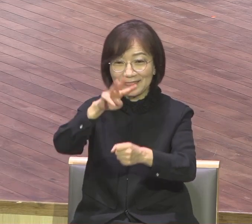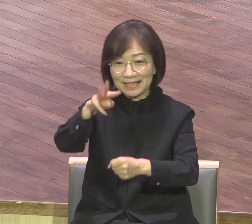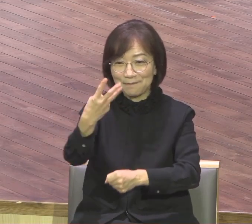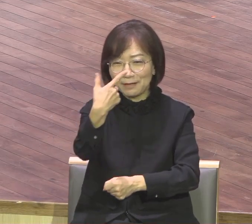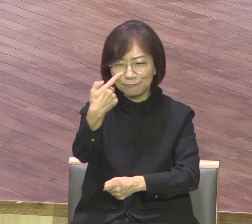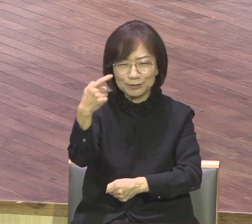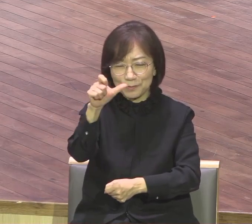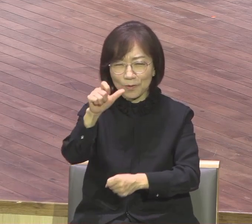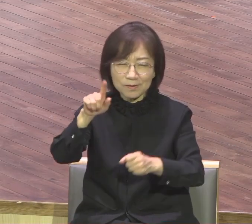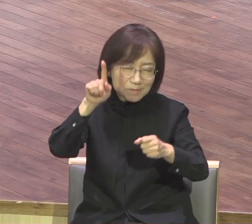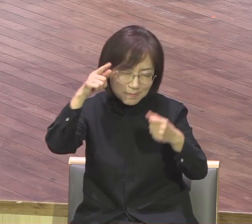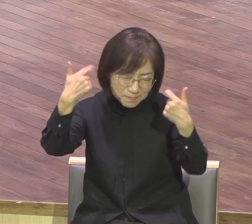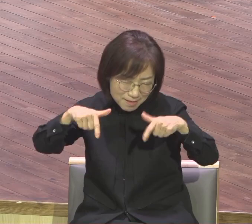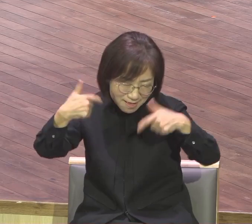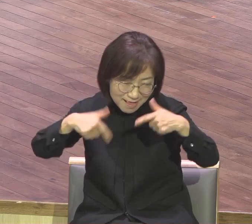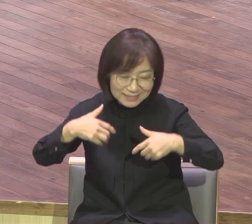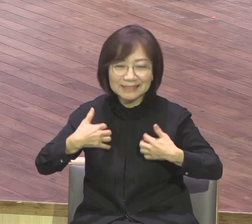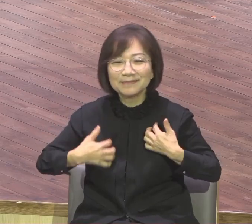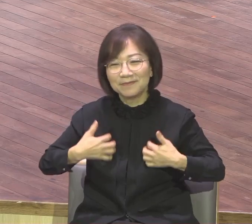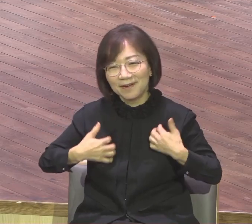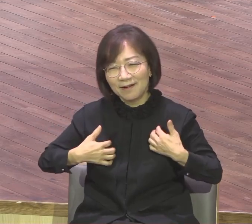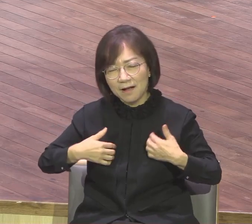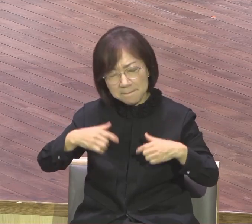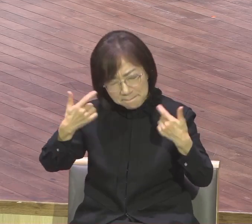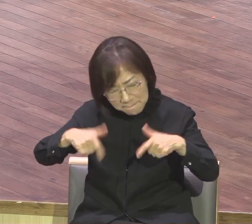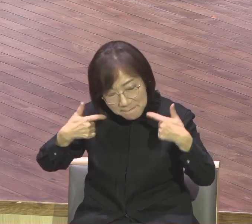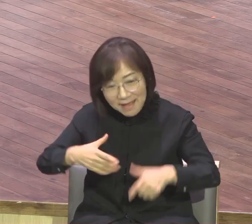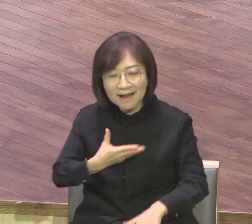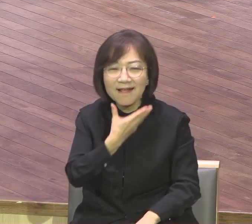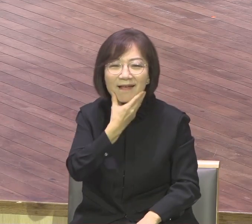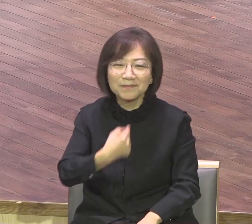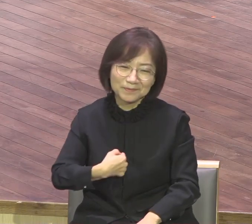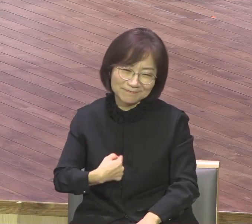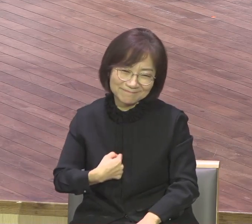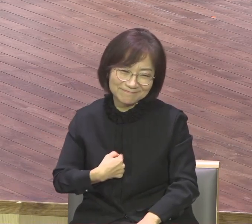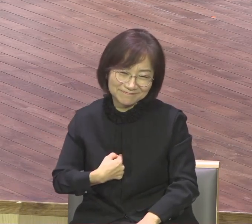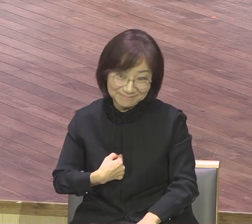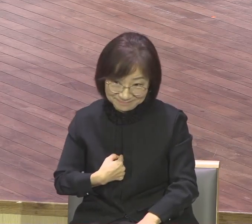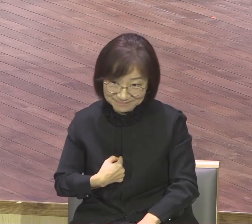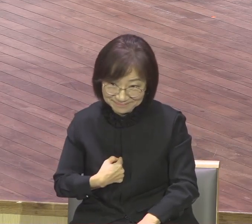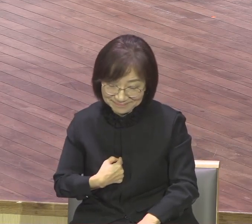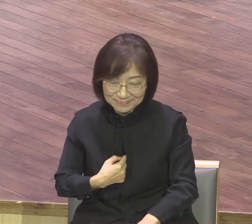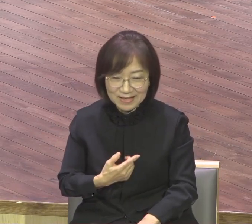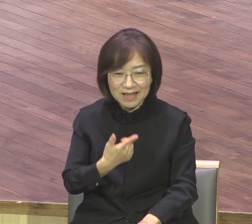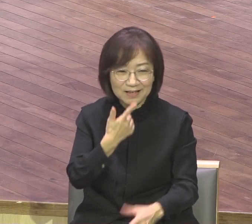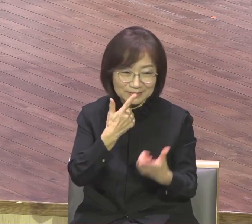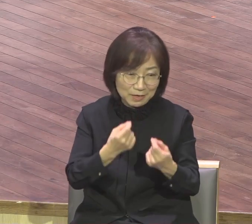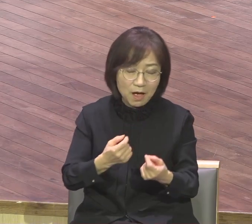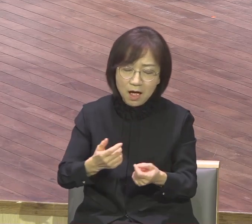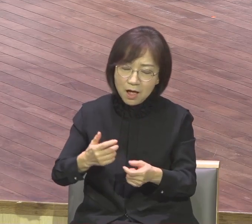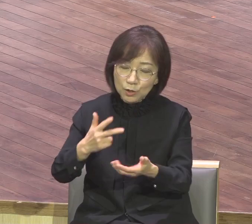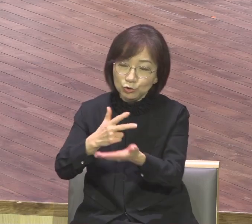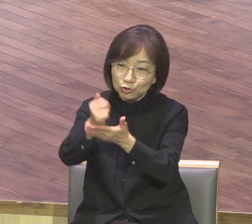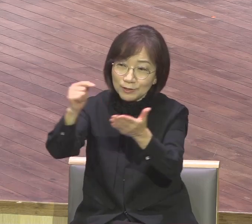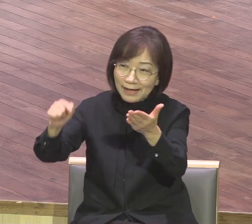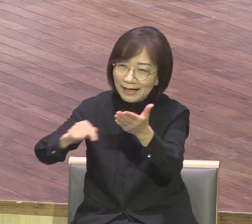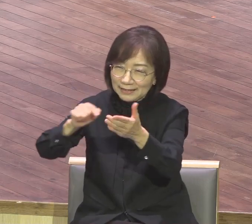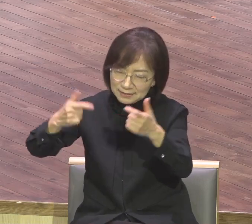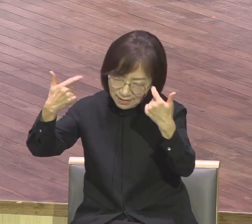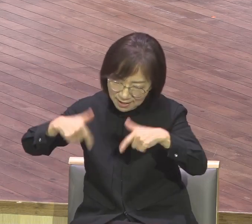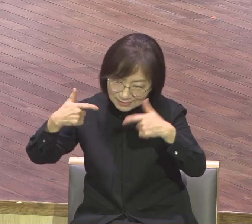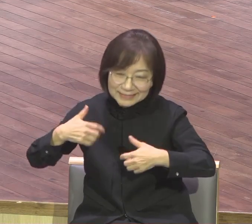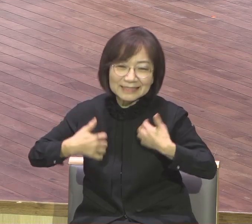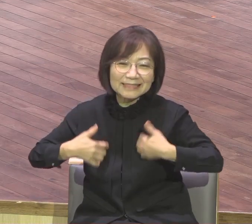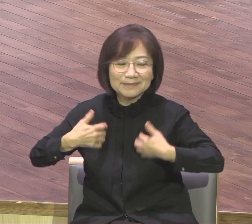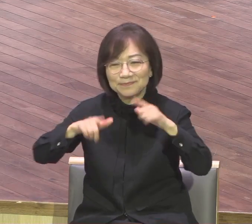días estamos gozosos y es agradecido. Estoy muy alegre. 그러니까 주 안에서 항상 기쁜 삶을 살 수 있다니까요.